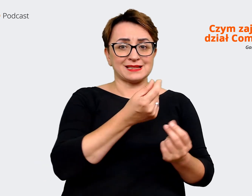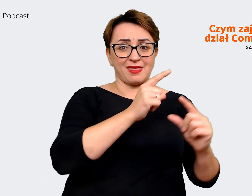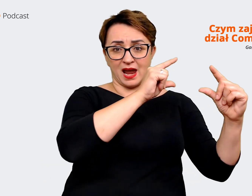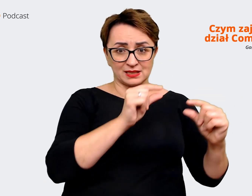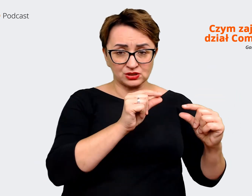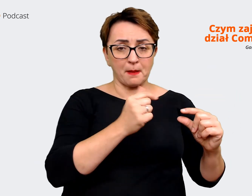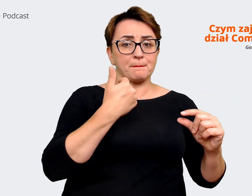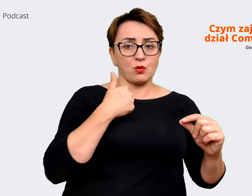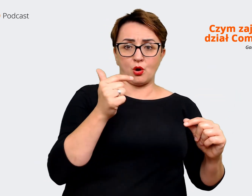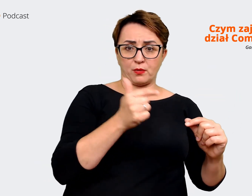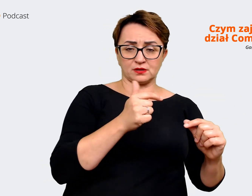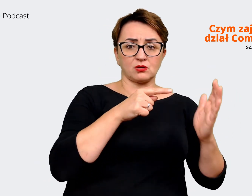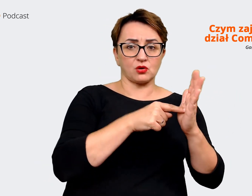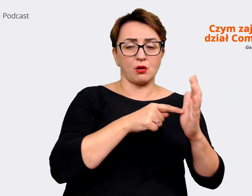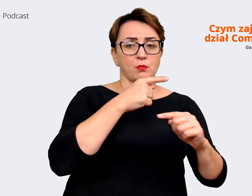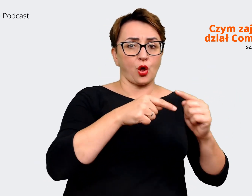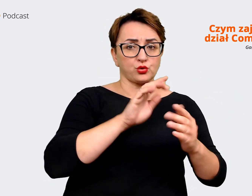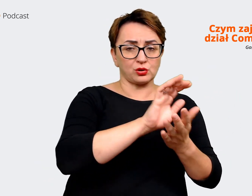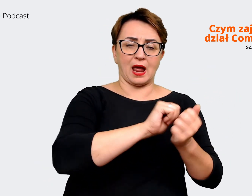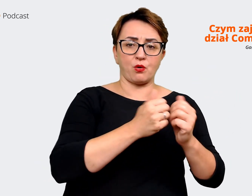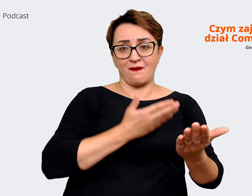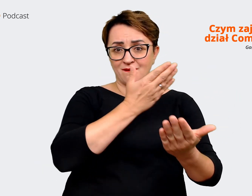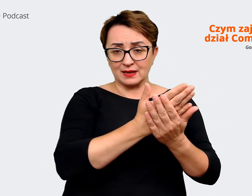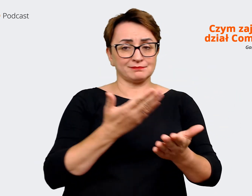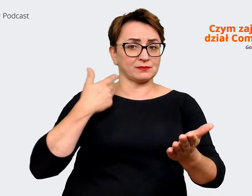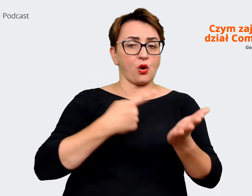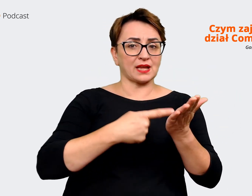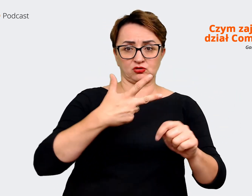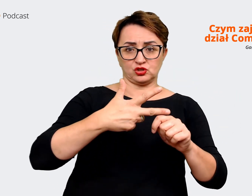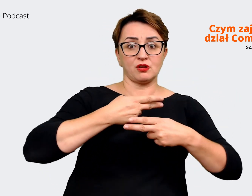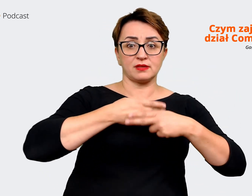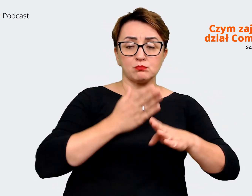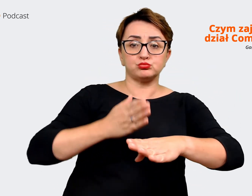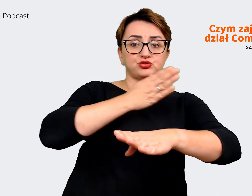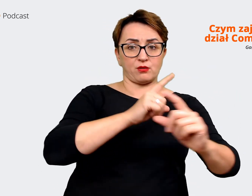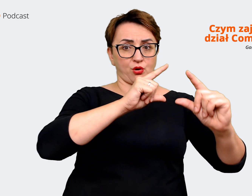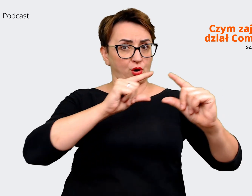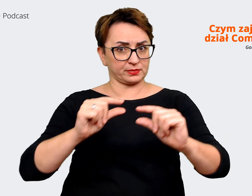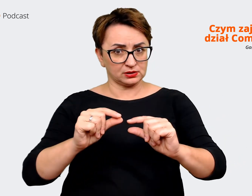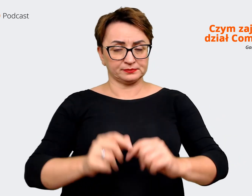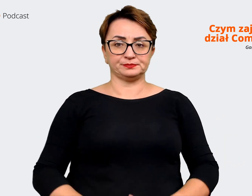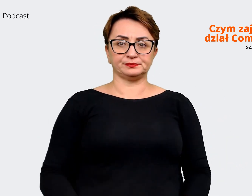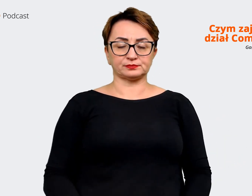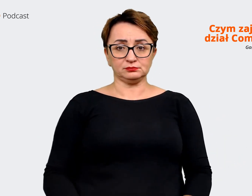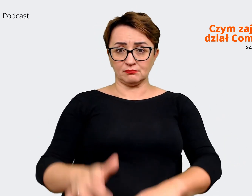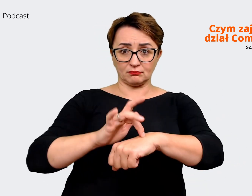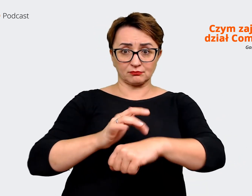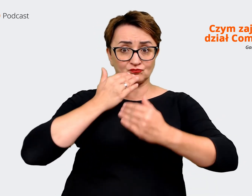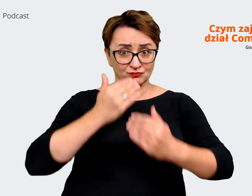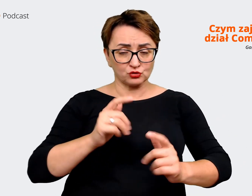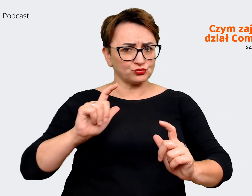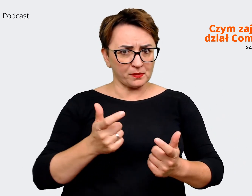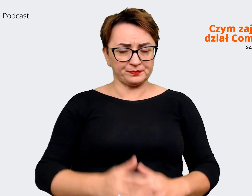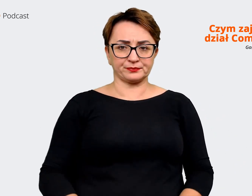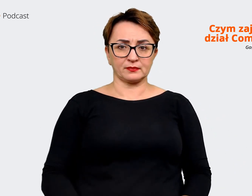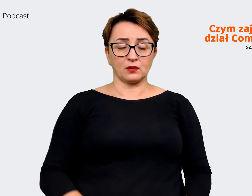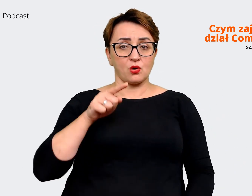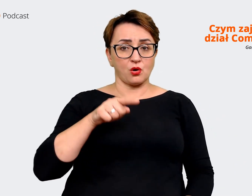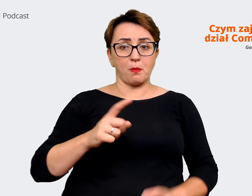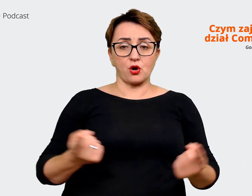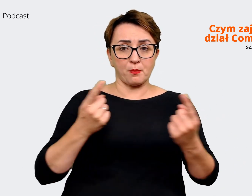to 15 i mówimy: o słuchaj, zaoszczędziłeś, nie wiem, 50%, tak, bo teraz jest to za 7,50. Dlatego